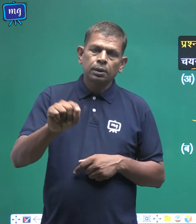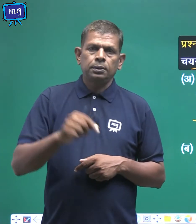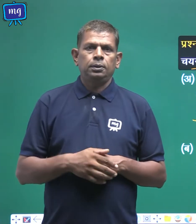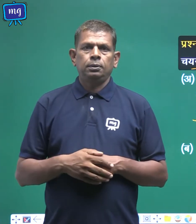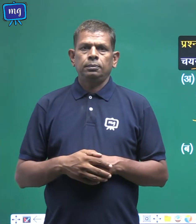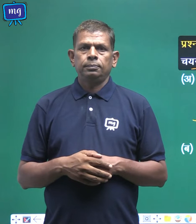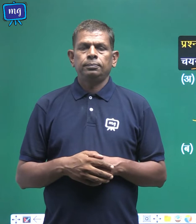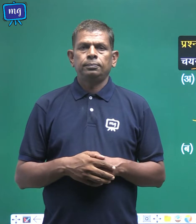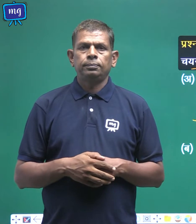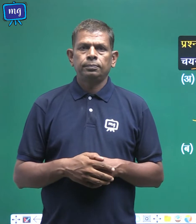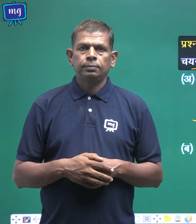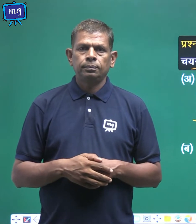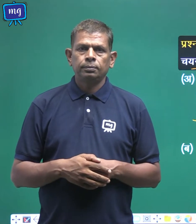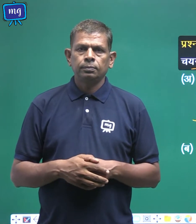लगाएंगे।